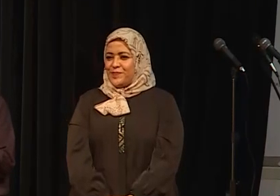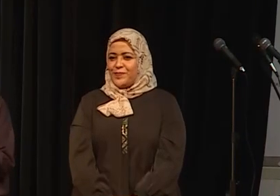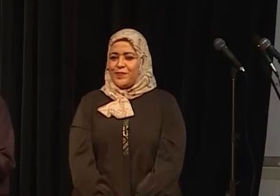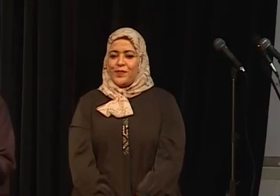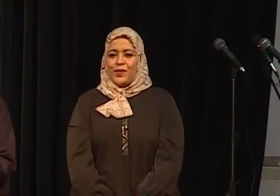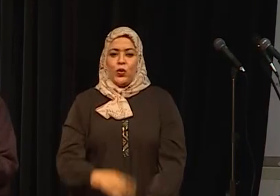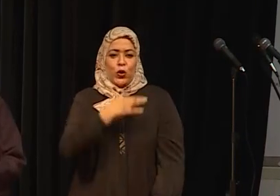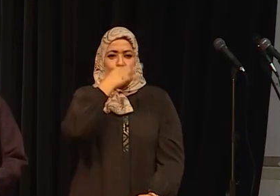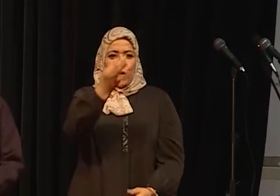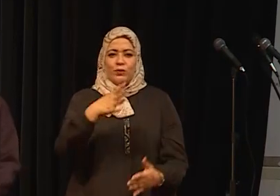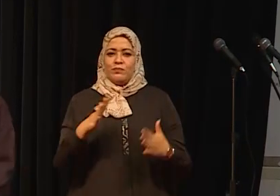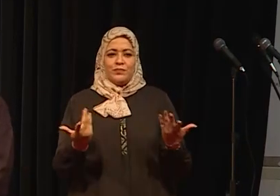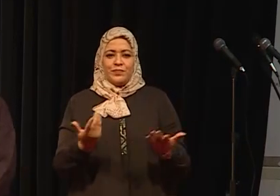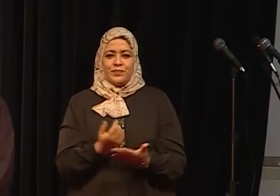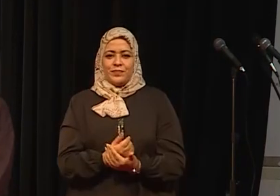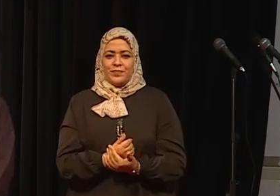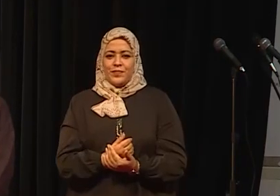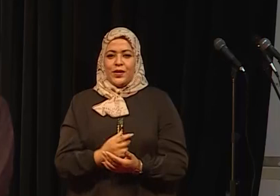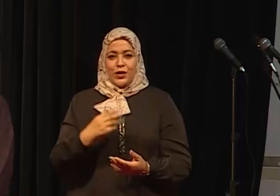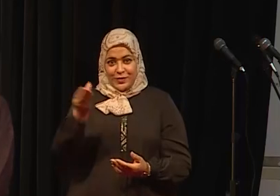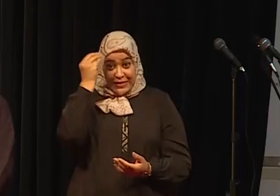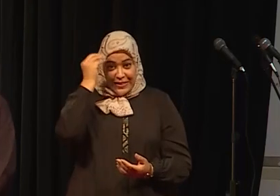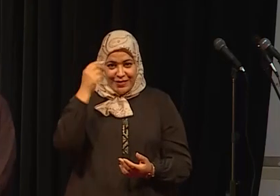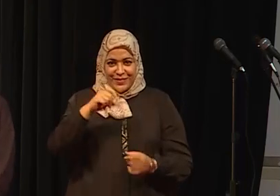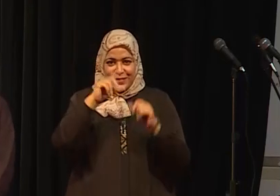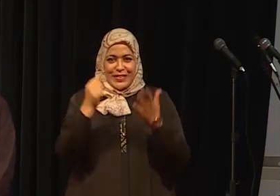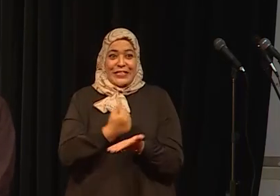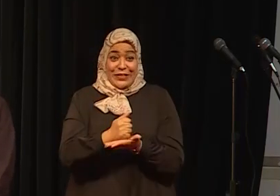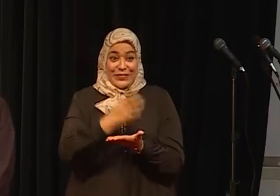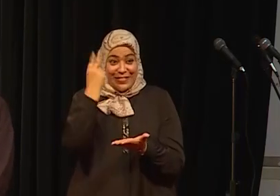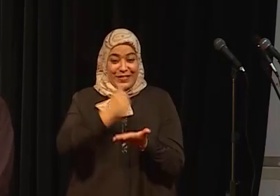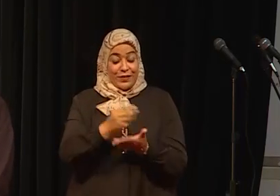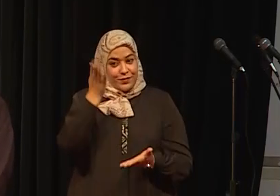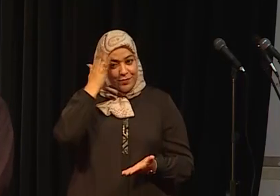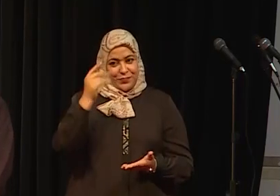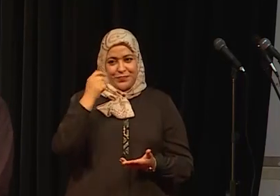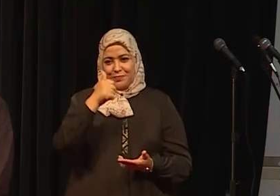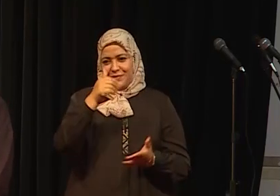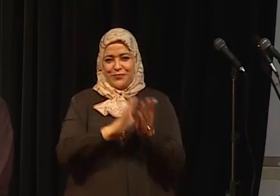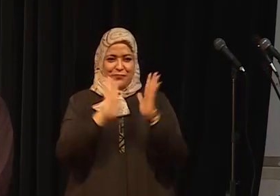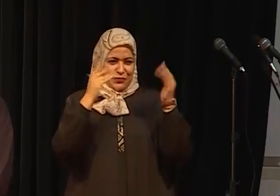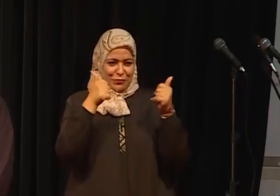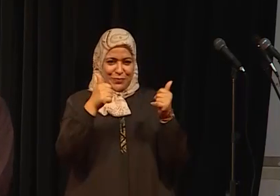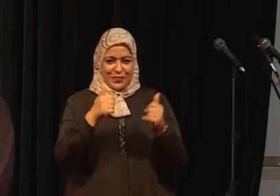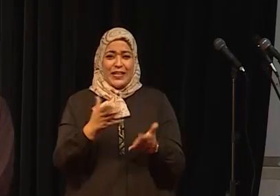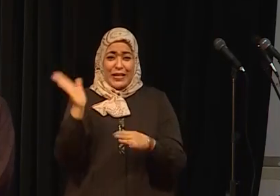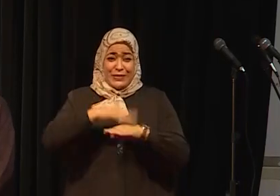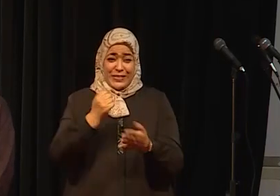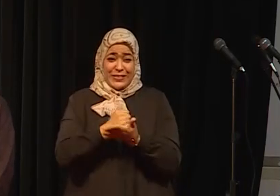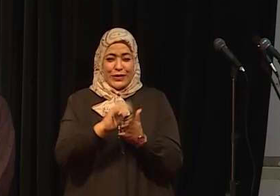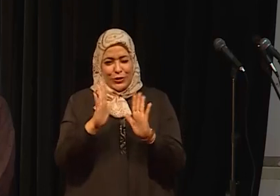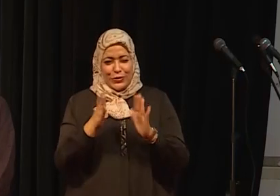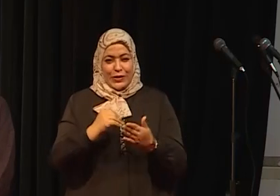وشنو نقولوا لهم؟ كون على بال. هانتم بديتو تحفظوا شوية، مازال ما حفظتوش